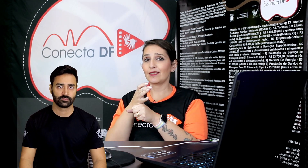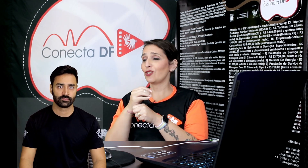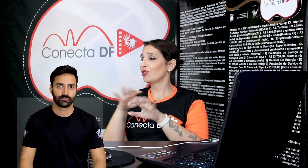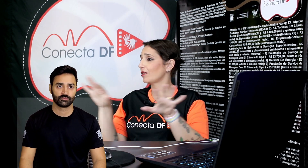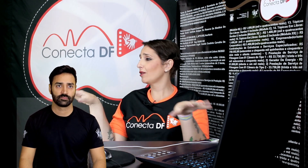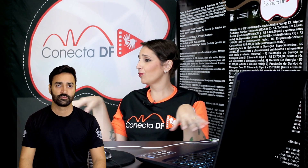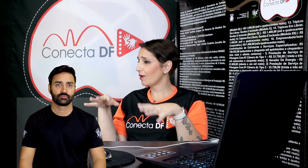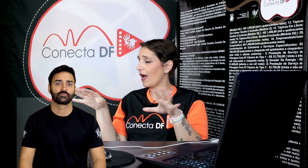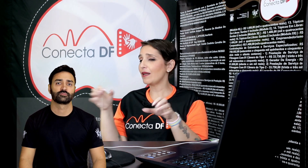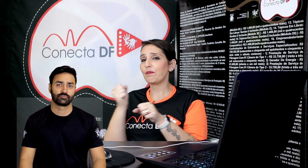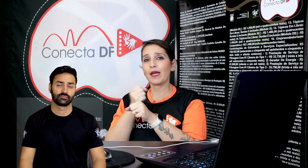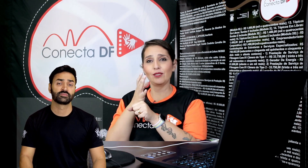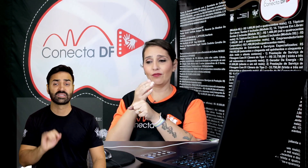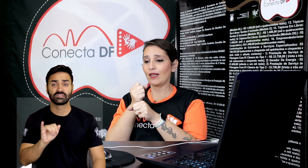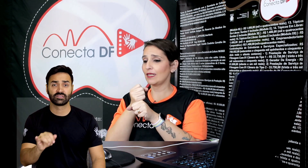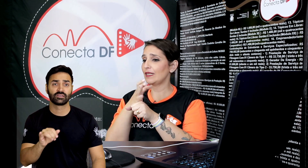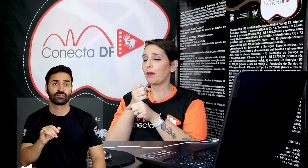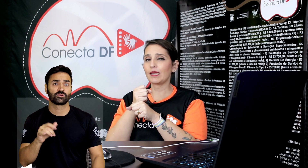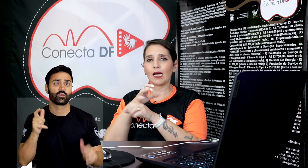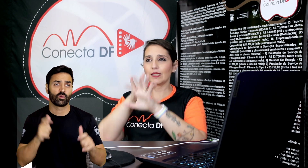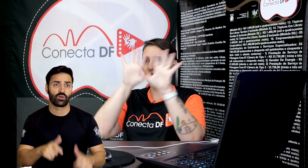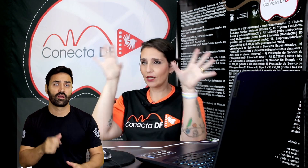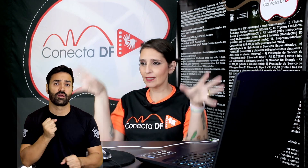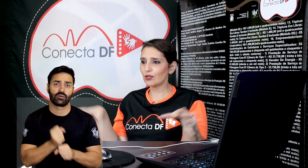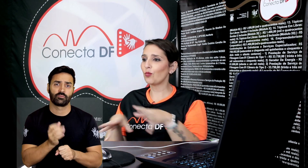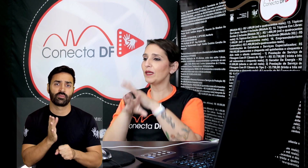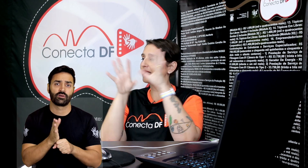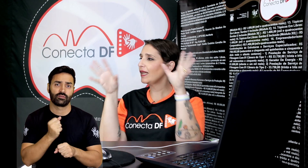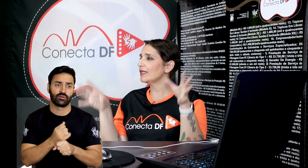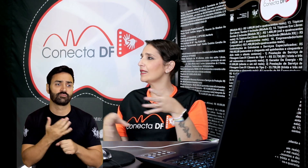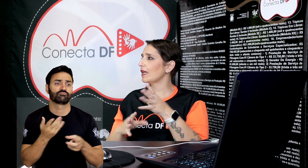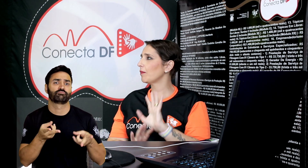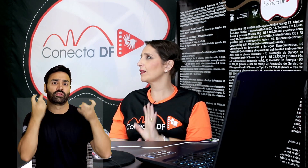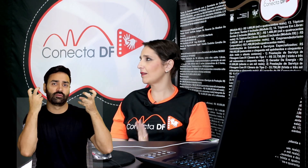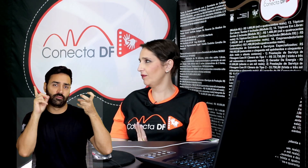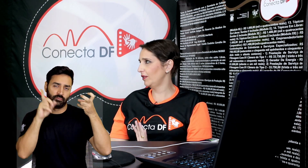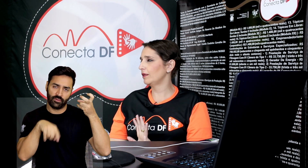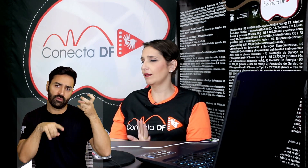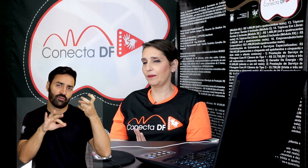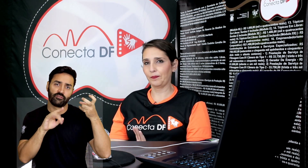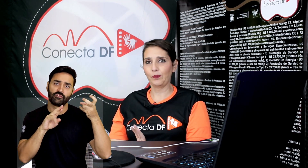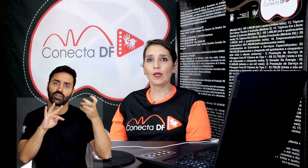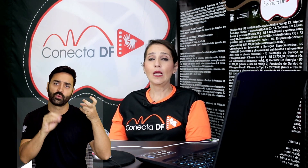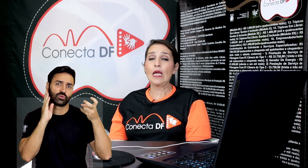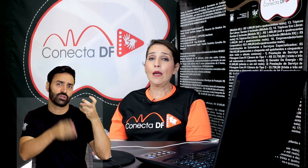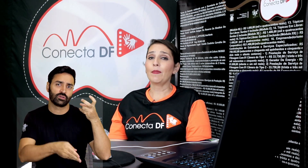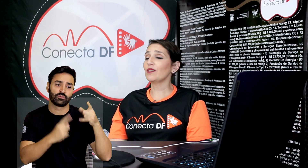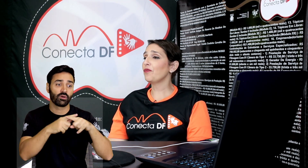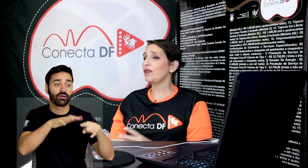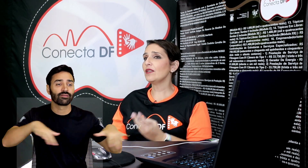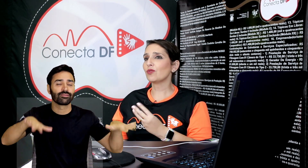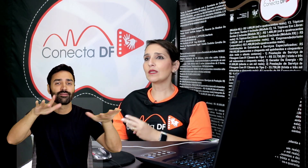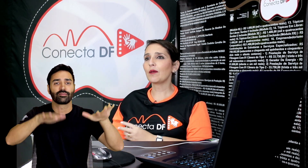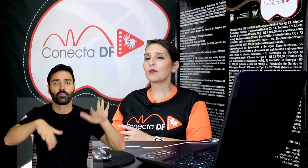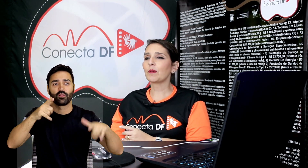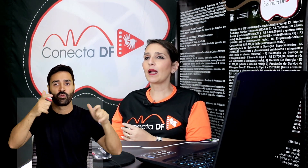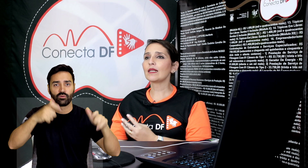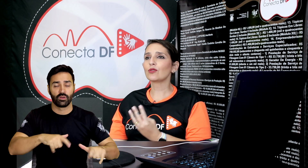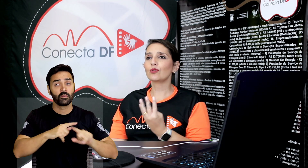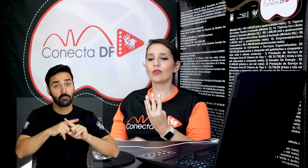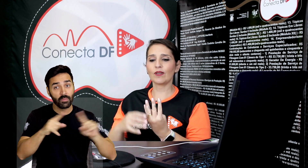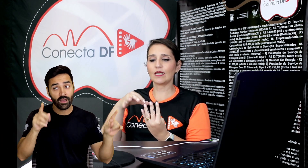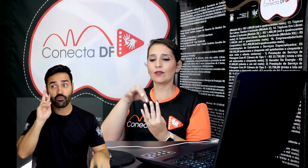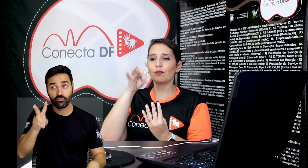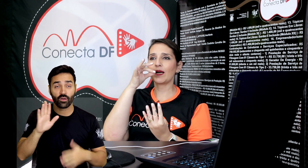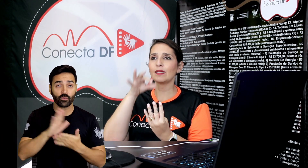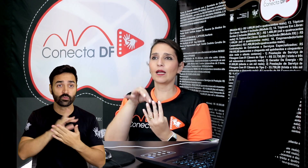Geralmente, se a gente está num lugar e pede, faz assim, batata, já subentende-se que é a batata frita. Mas eu vi de uns tempos pra cá